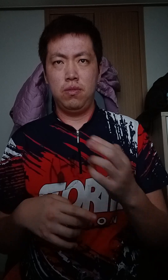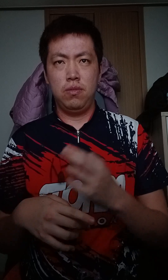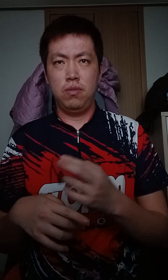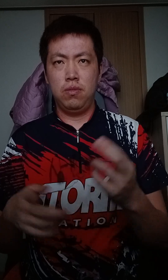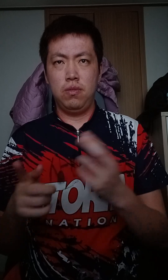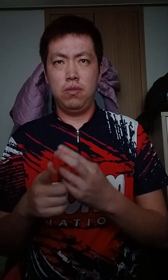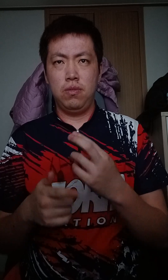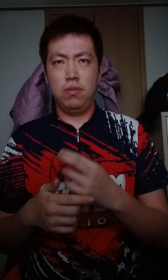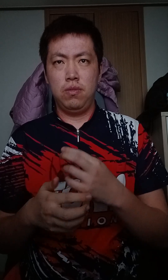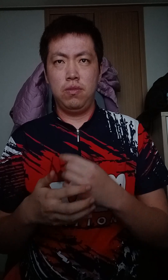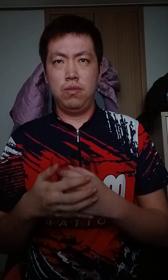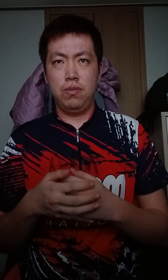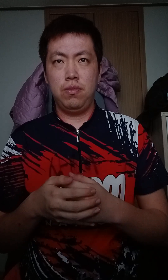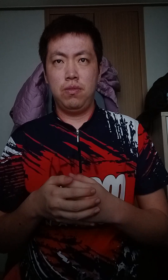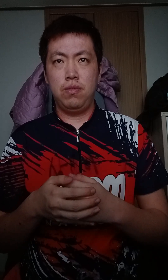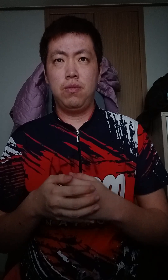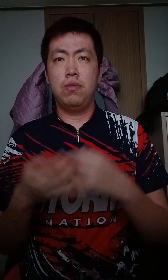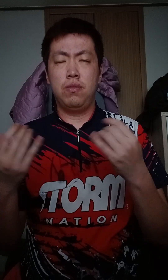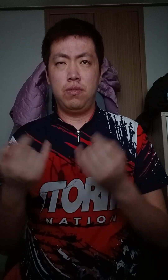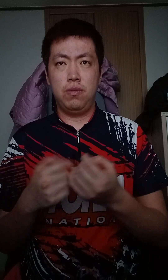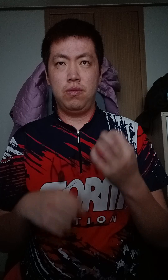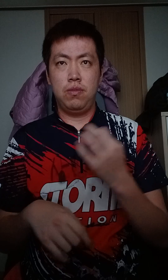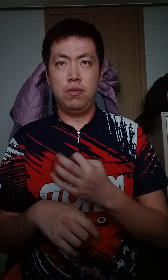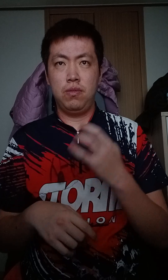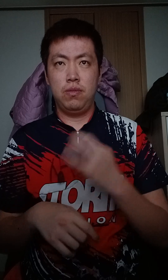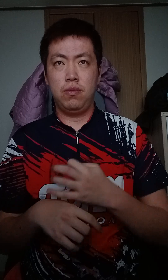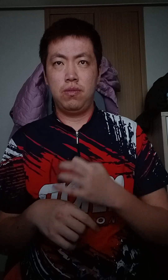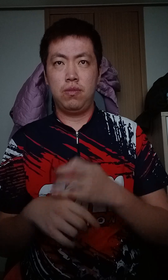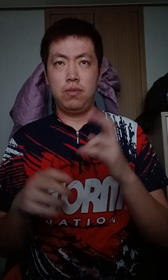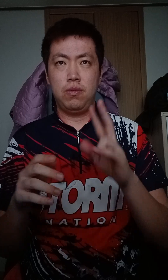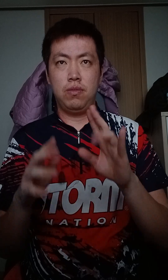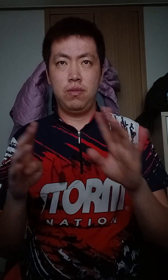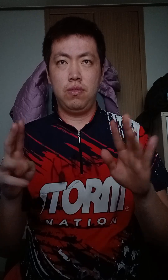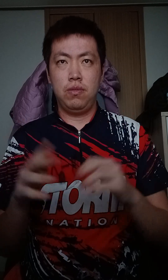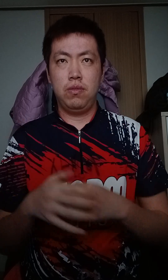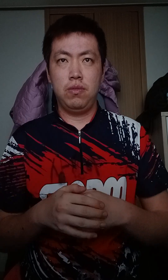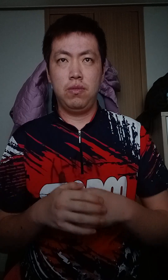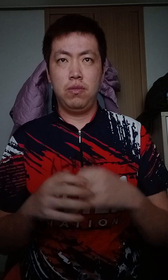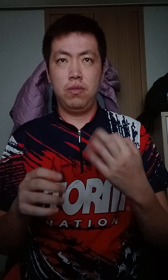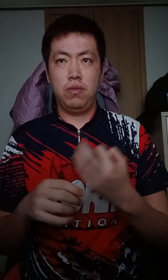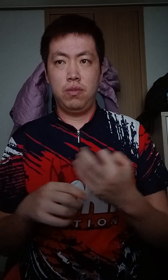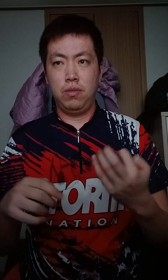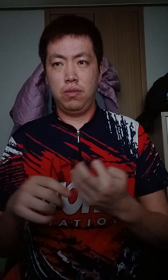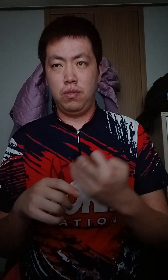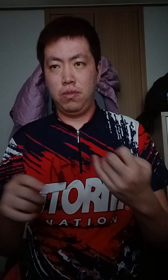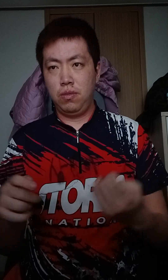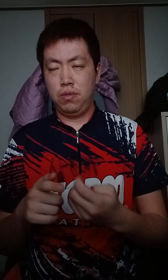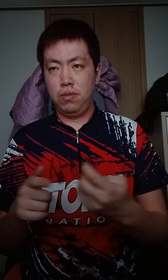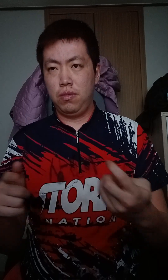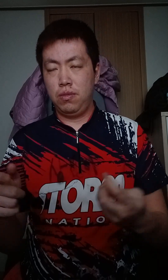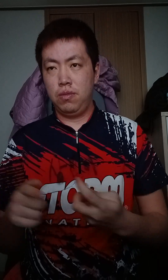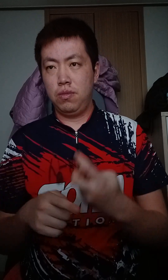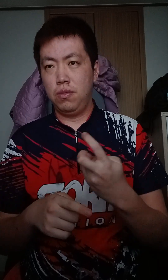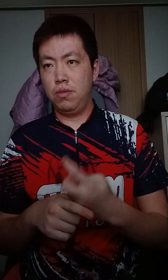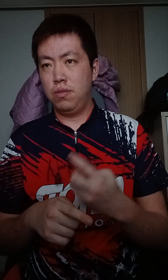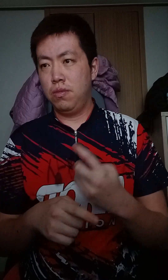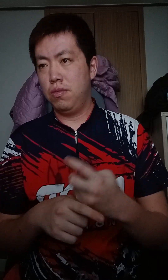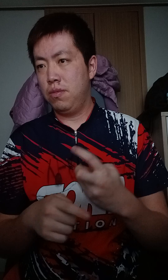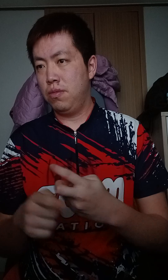가서. 장애인 주간보호센터는 광주에만 39곳, 대부분 보조금을 받는 비영리 기관이다 보니 편의시설